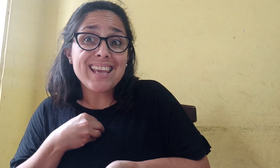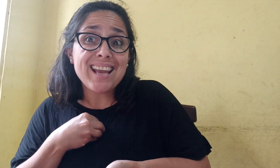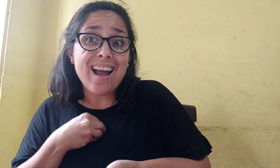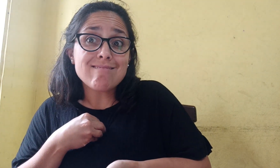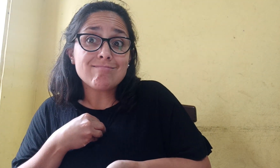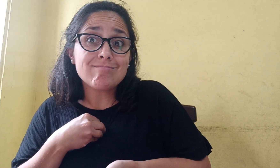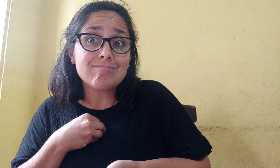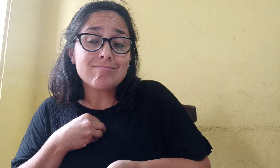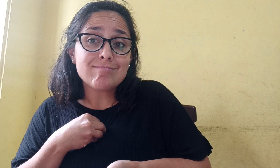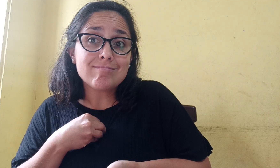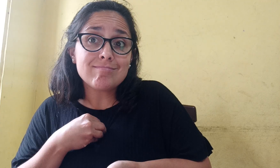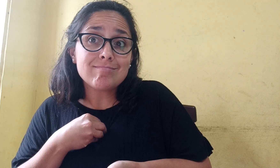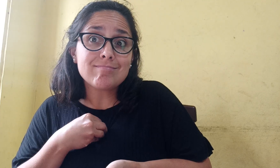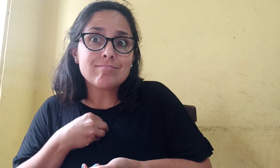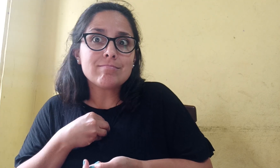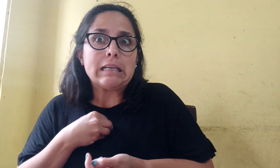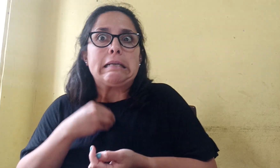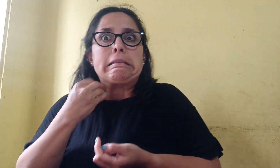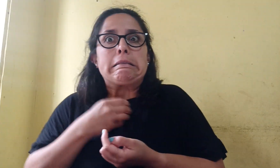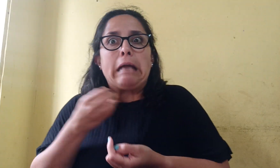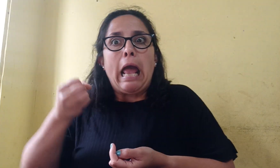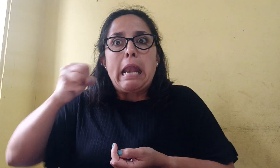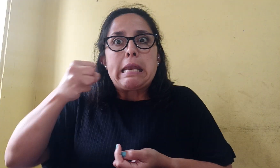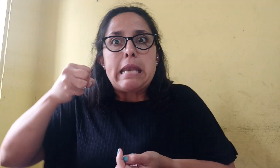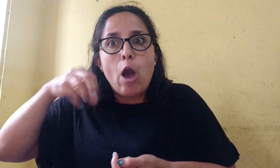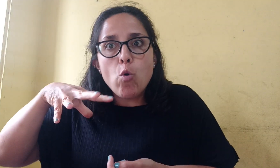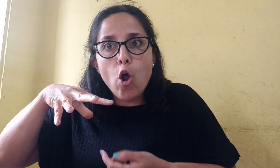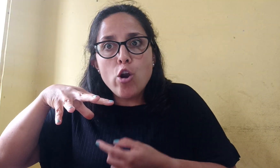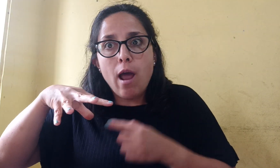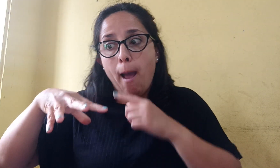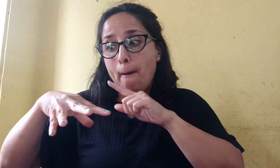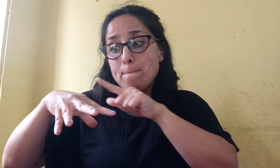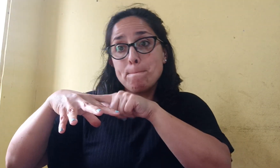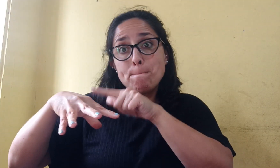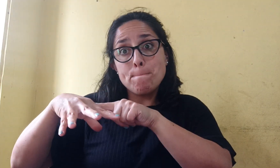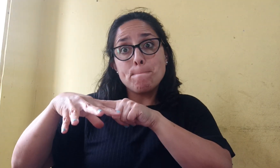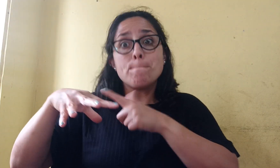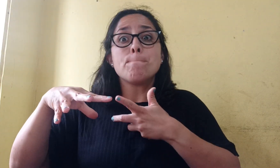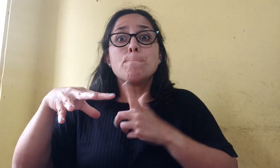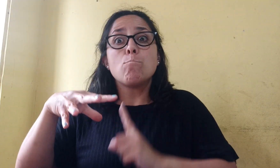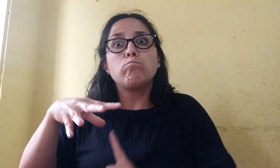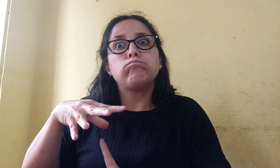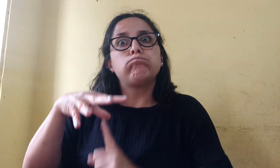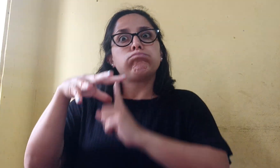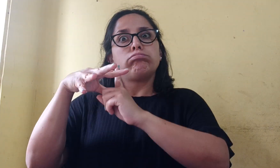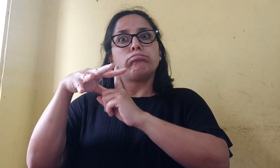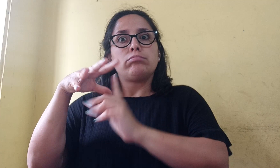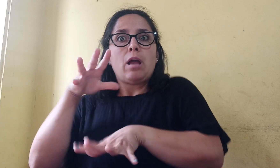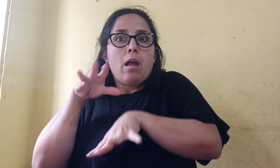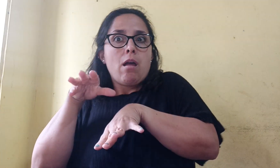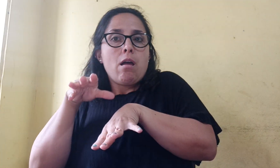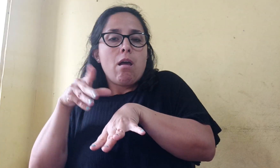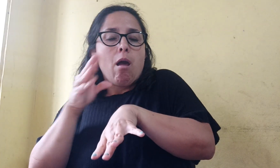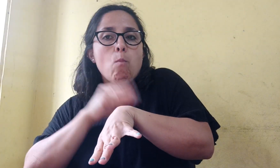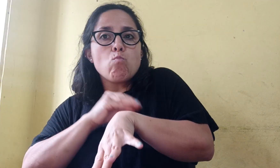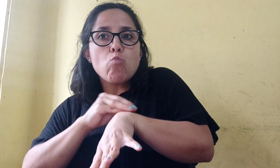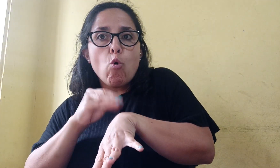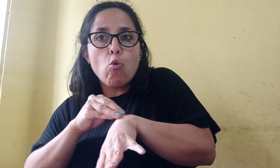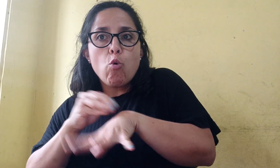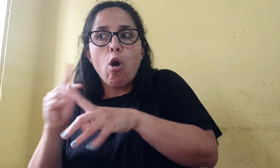voluntaria, va a ir por una neurona motora somática hacia un músculo esquelético, por ejemplo, para realizar una